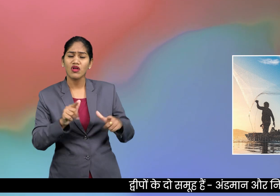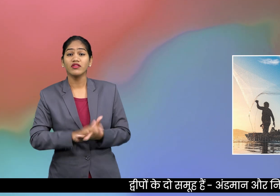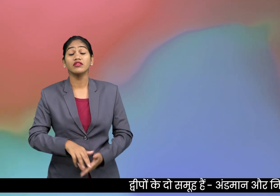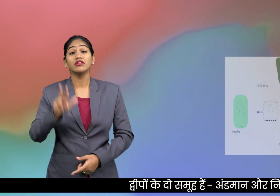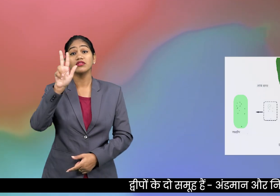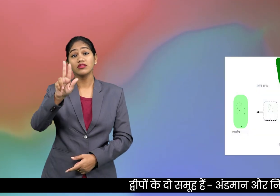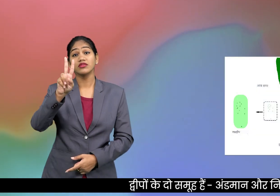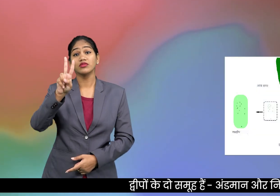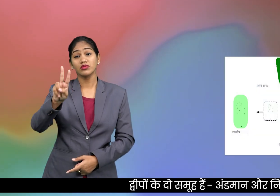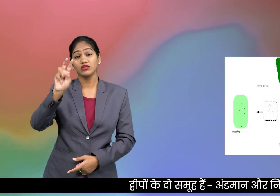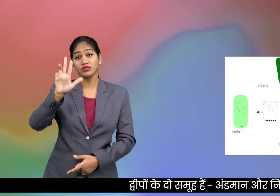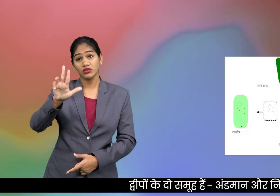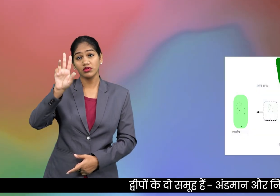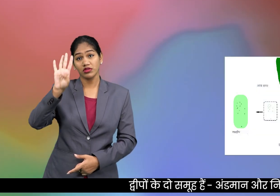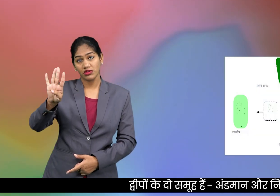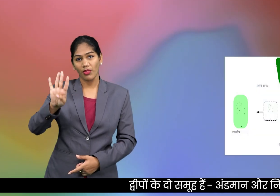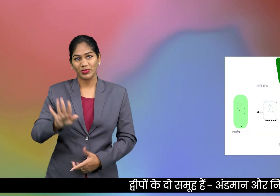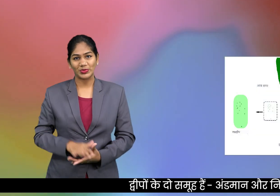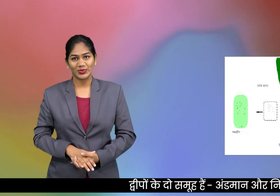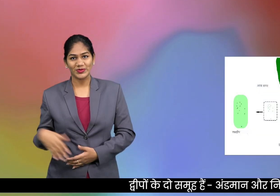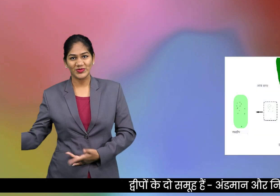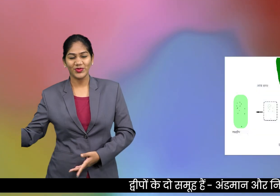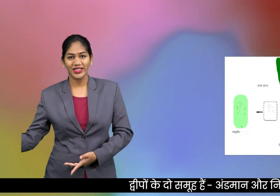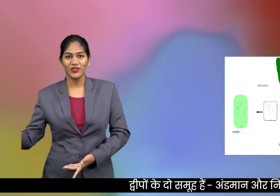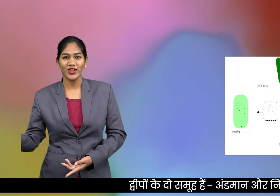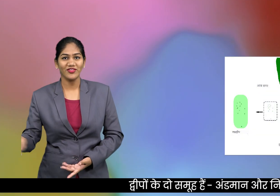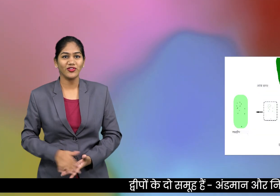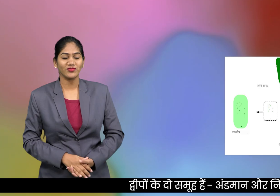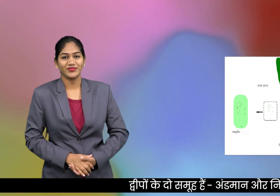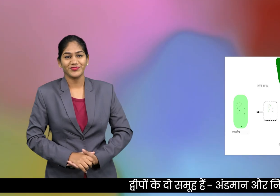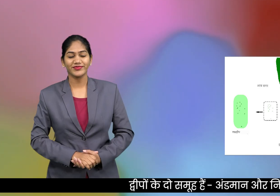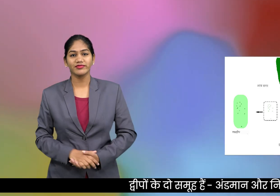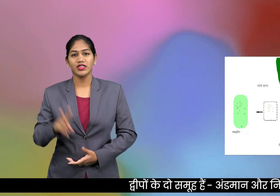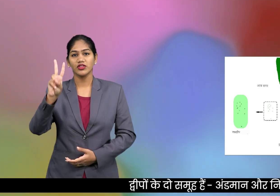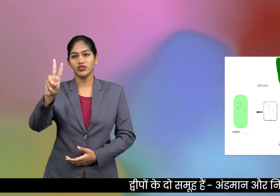द्वीपों के दो समूह हैं, अंडमान और निकोबार द्वीप।